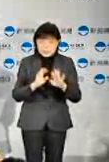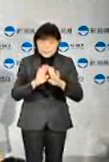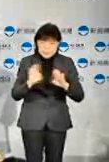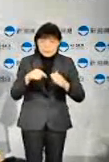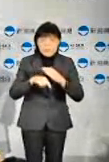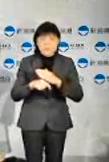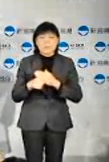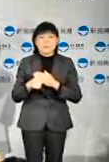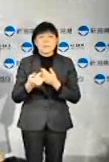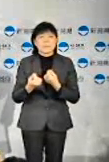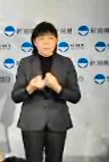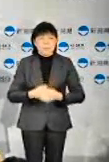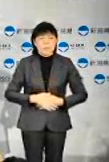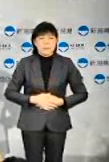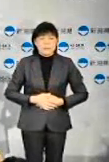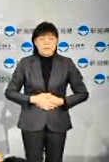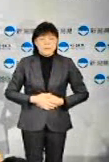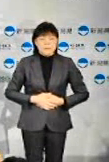ね。ぜひ